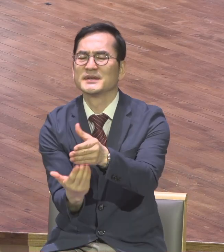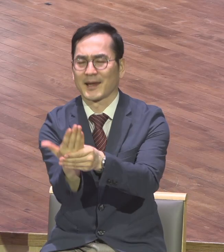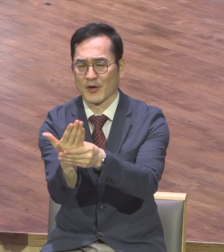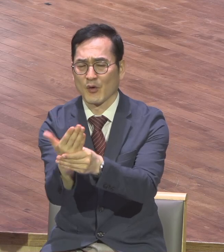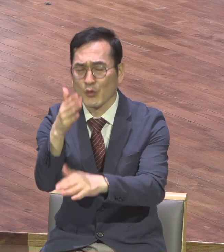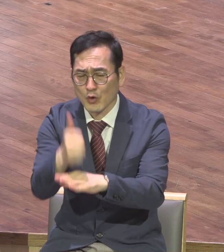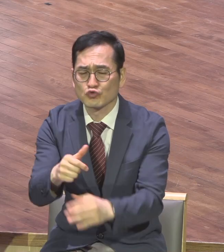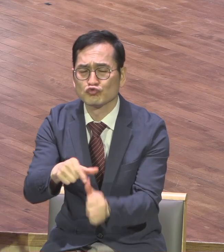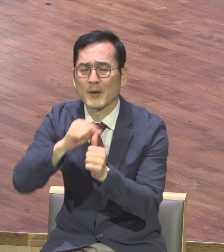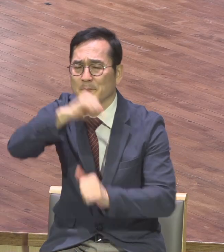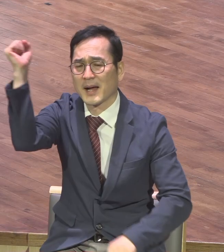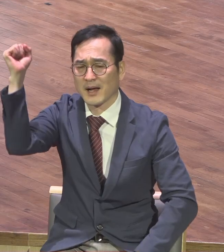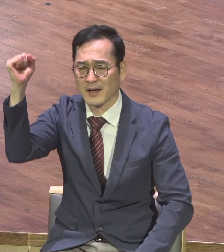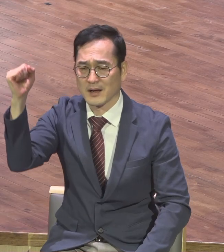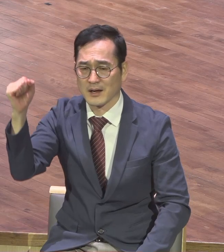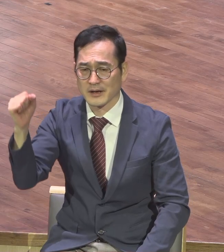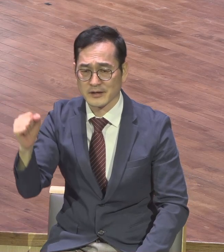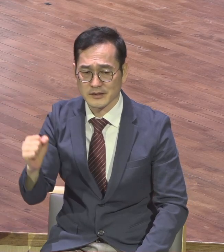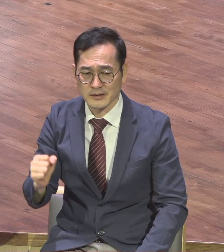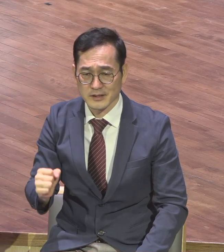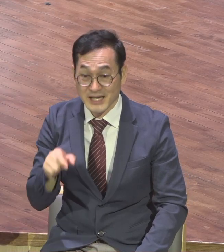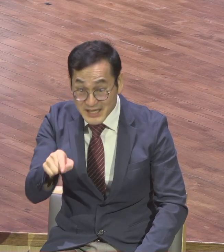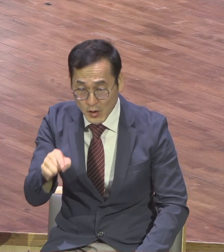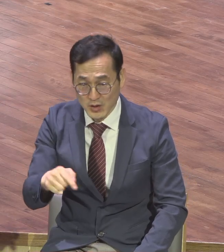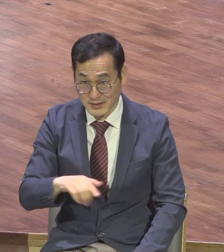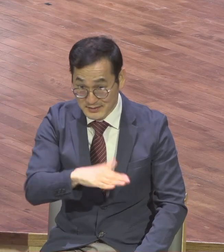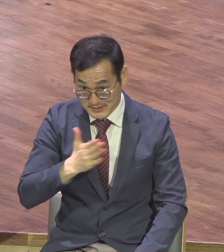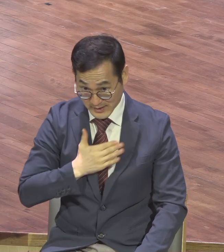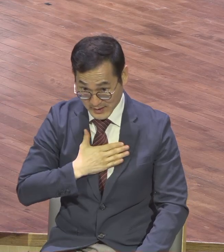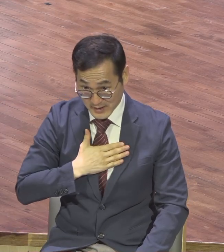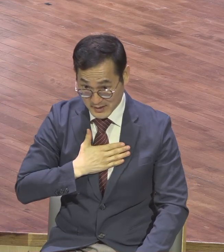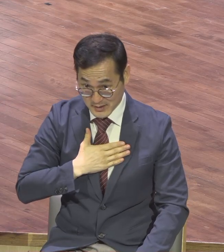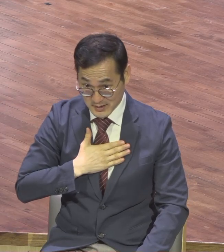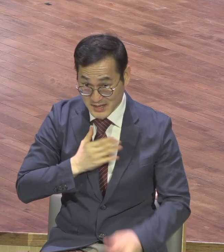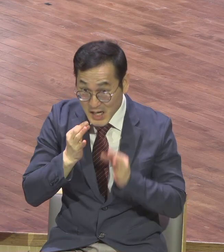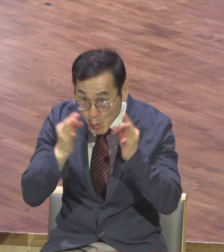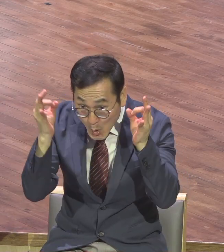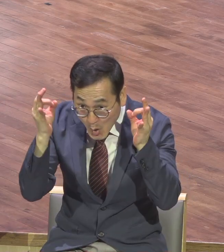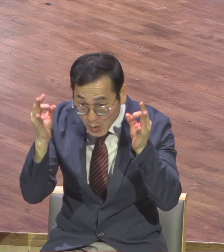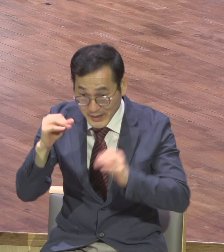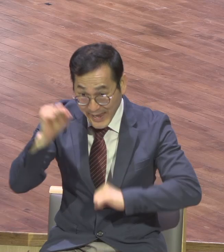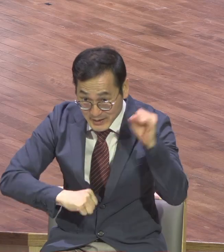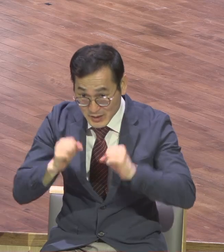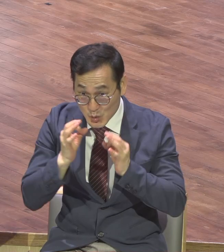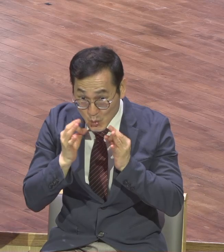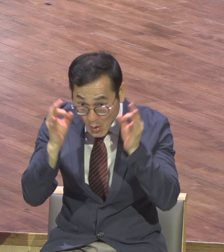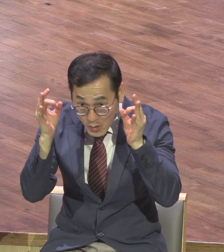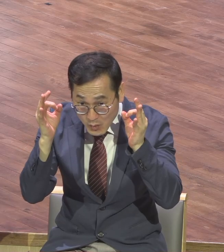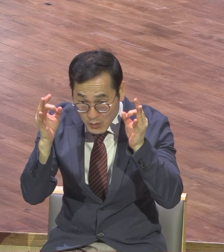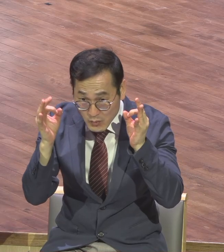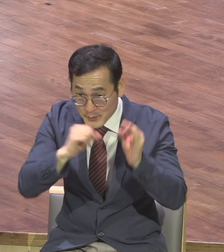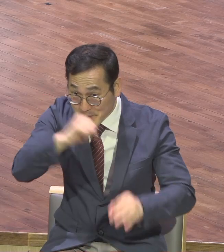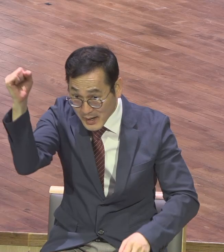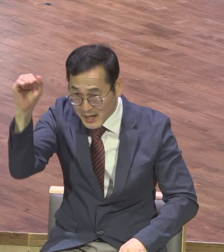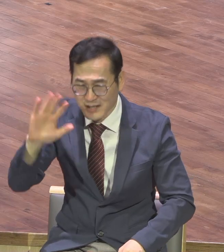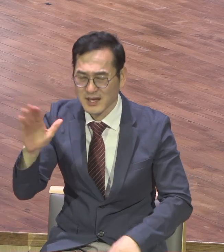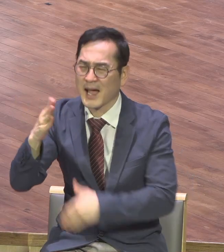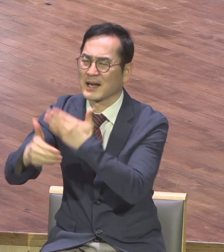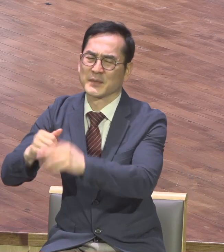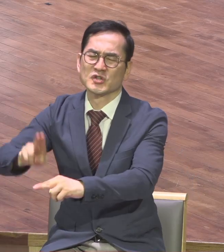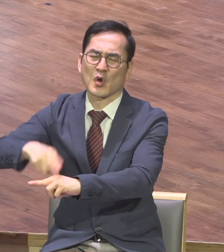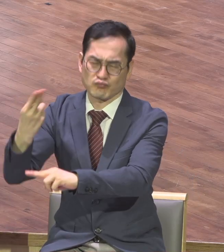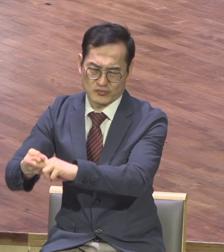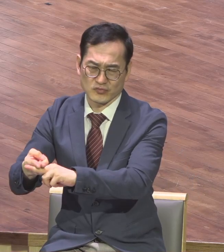구원받았으니 이것은 너희의 선한 것이 아니요 하나님의 선물이라. 행위에서 난 것이 아니니 누구든 자랑치 못하려